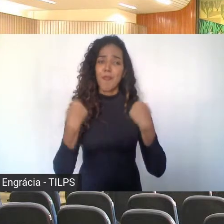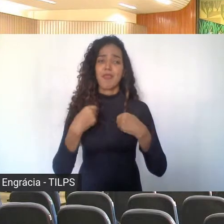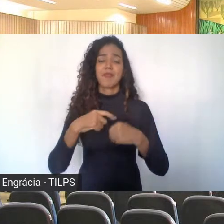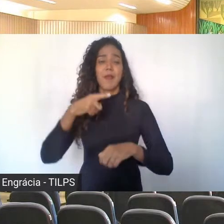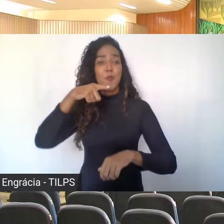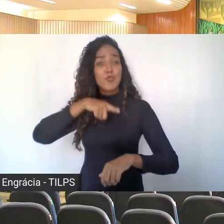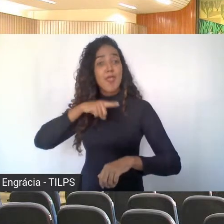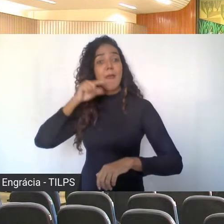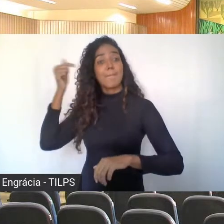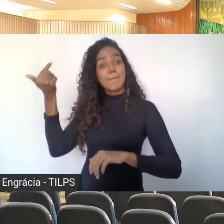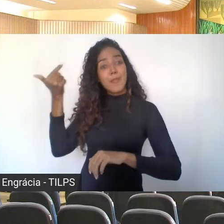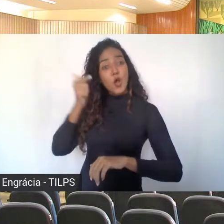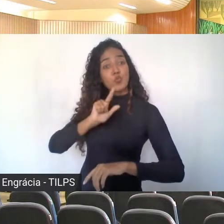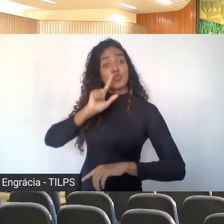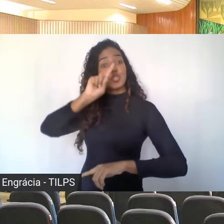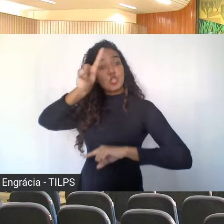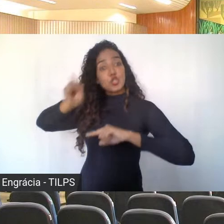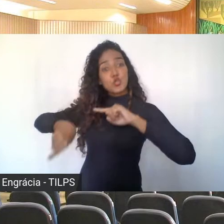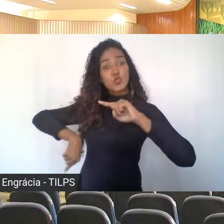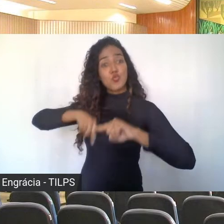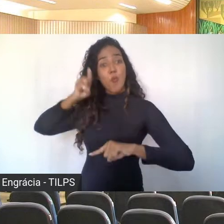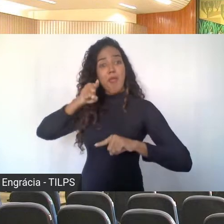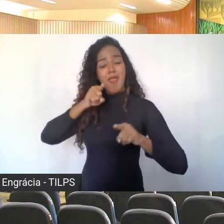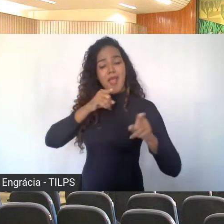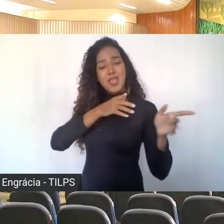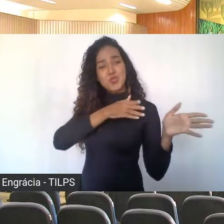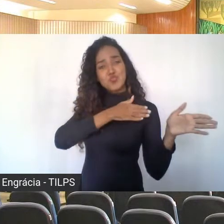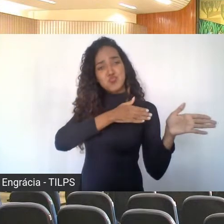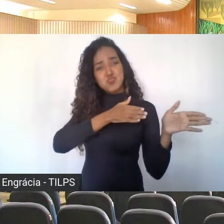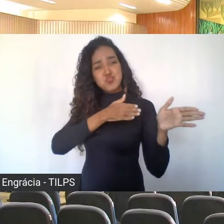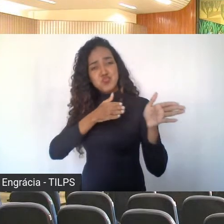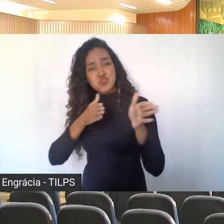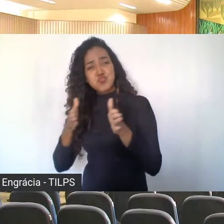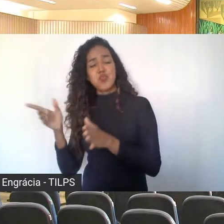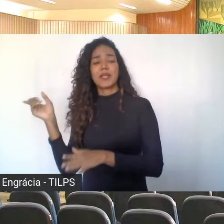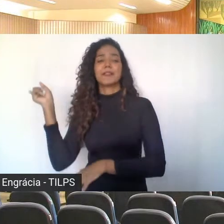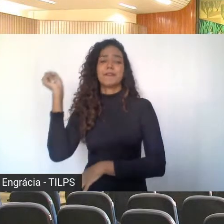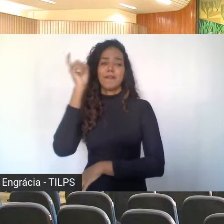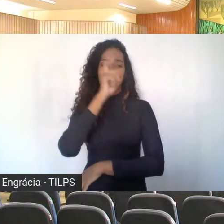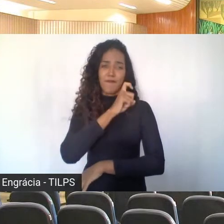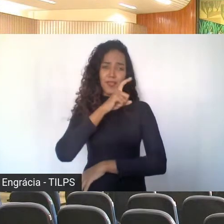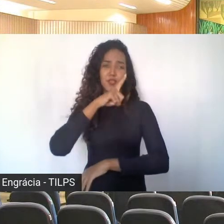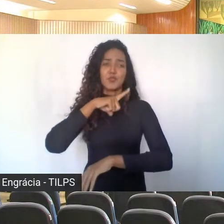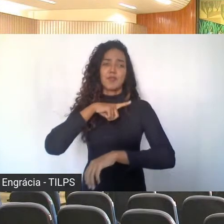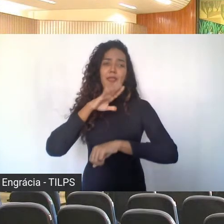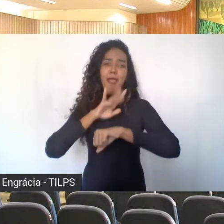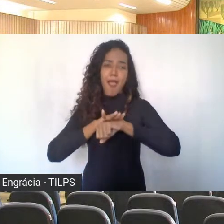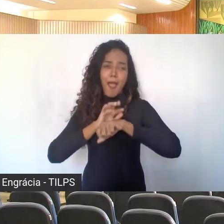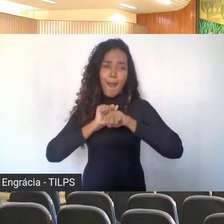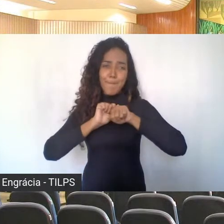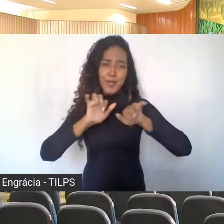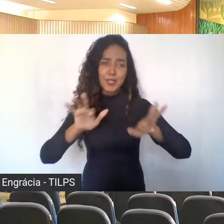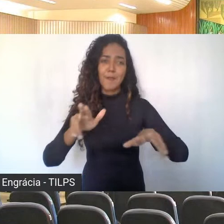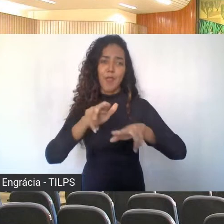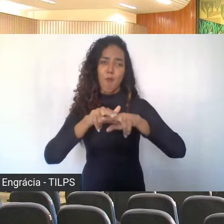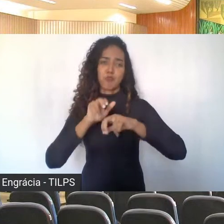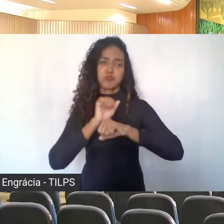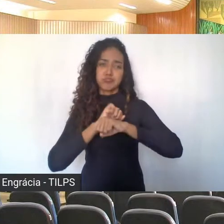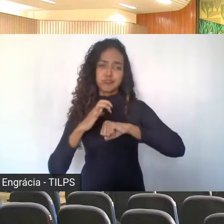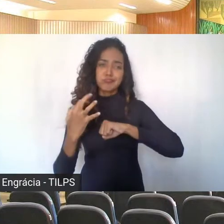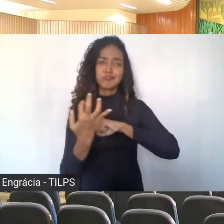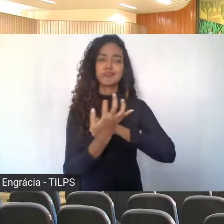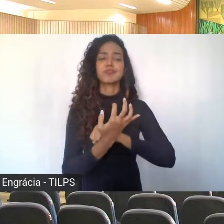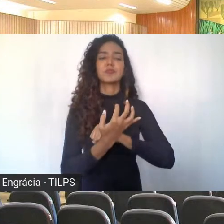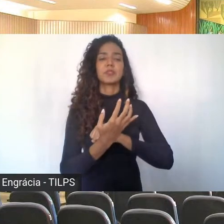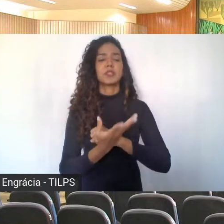esse percurso grande que tem sido a pandemia gerada pela Covid-19. Então,